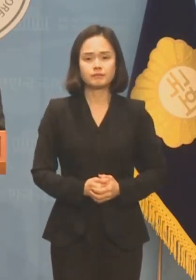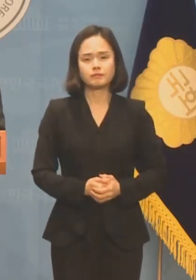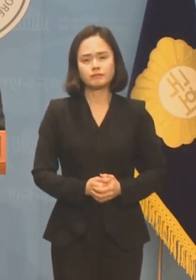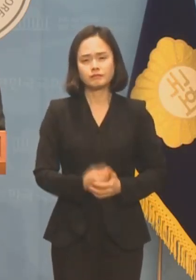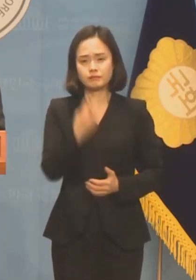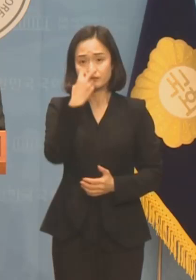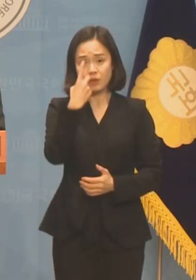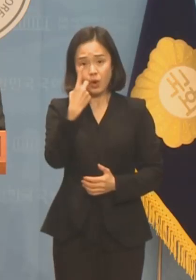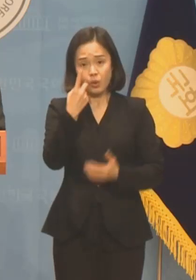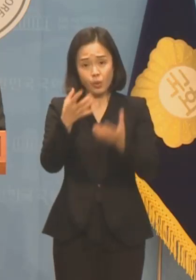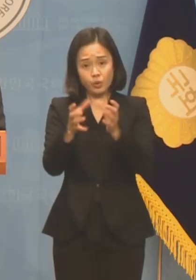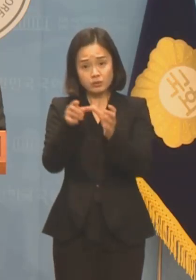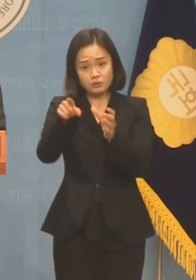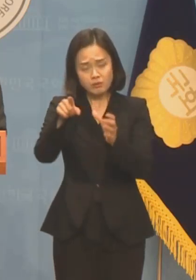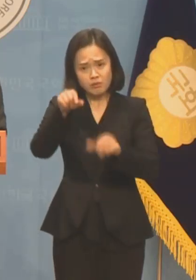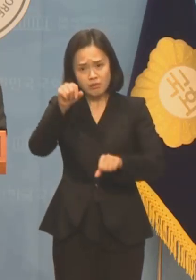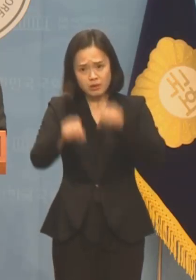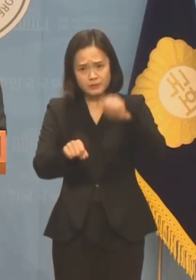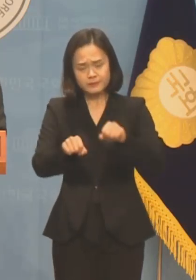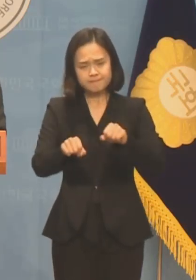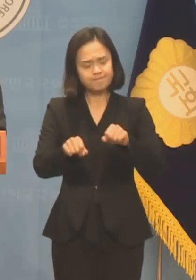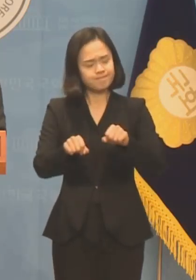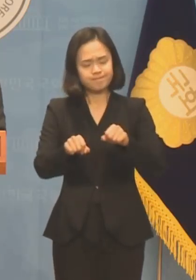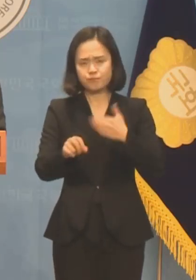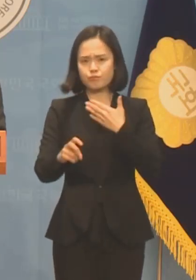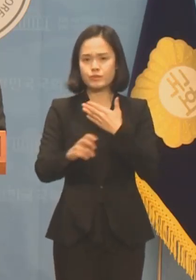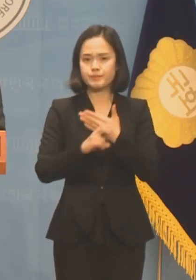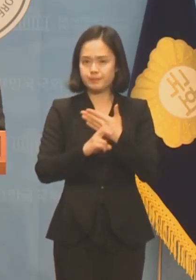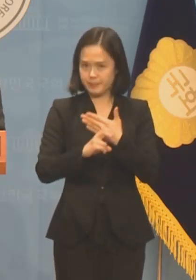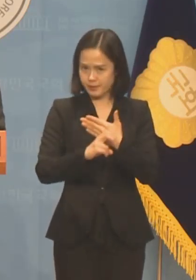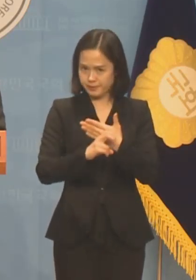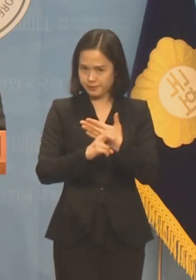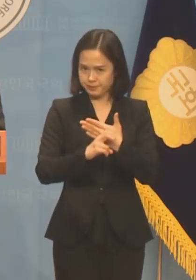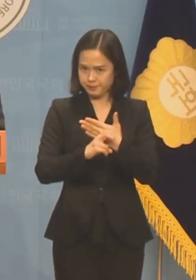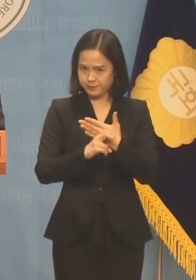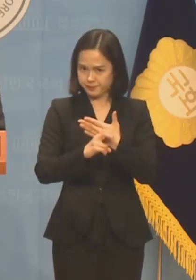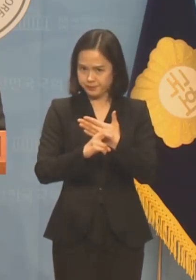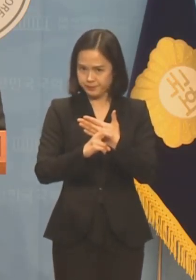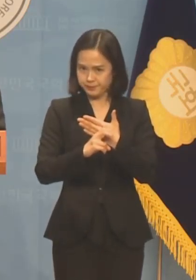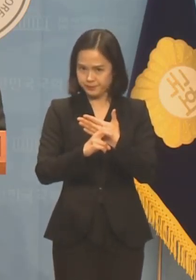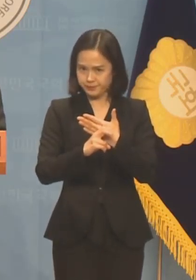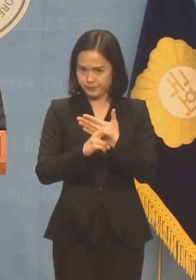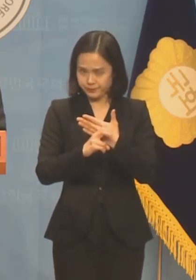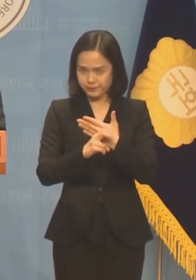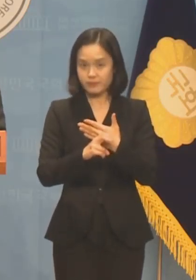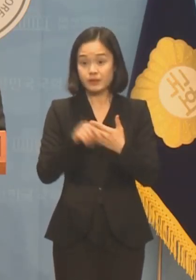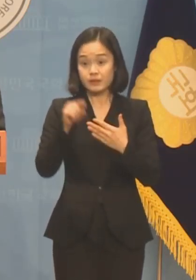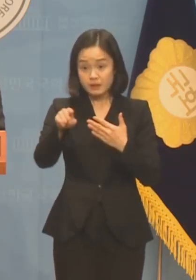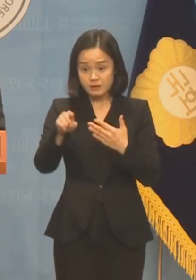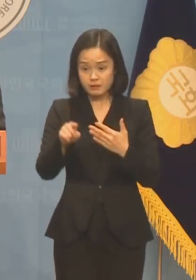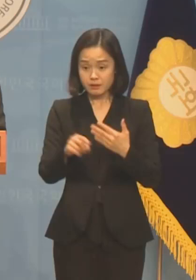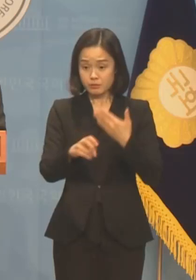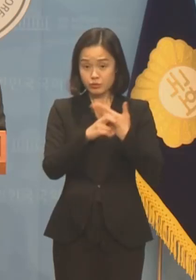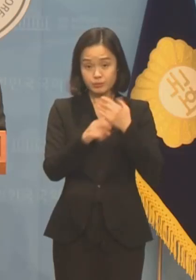행태는 다 불법이며 경호처 직원들은 불법 지시에 따를 의무가